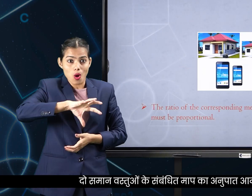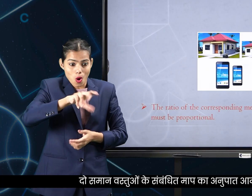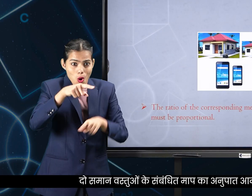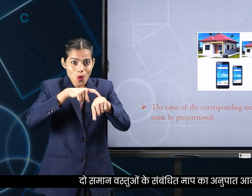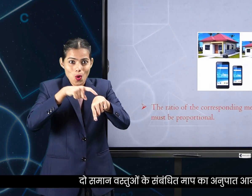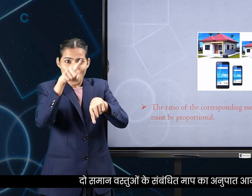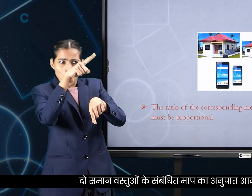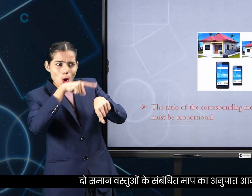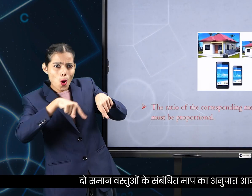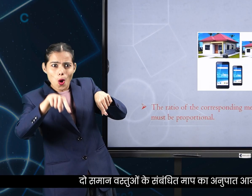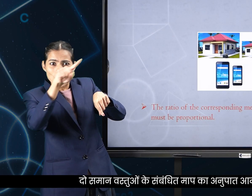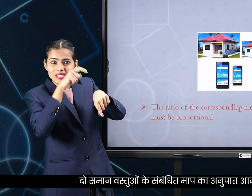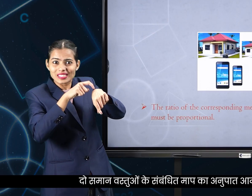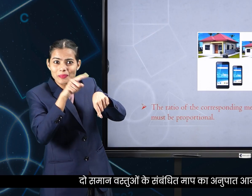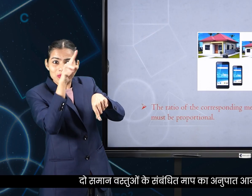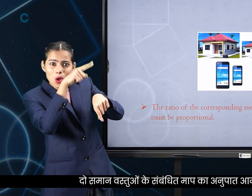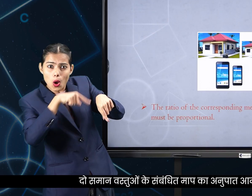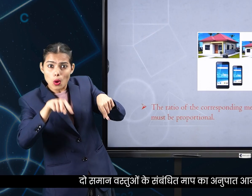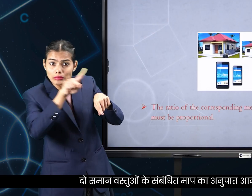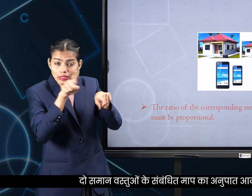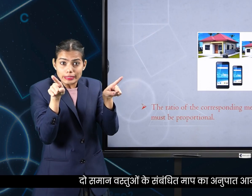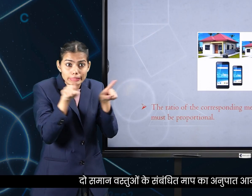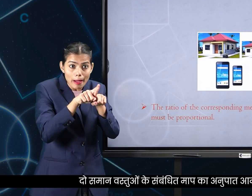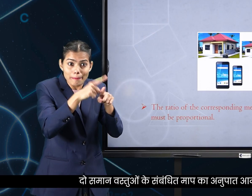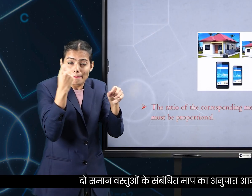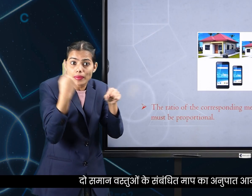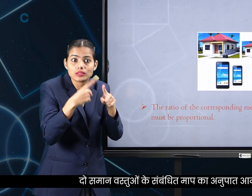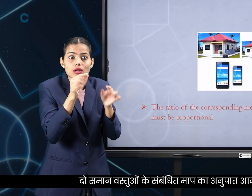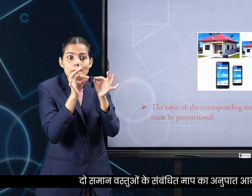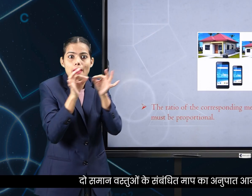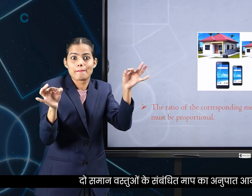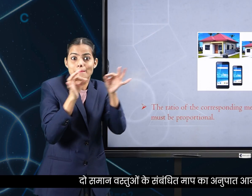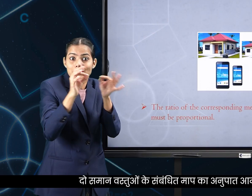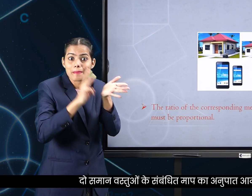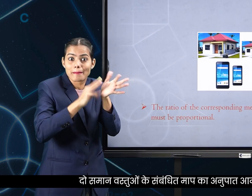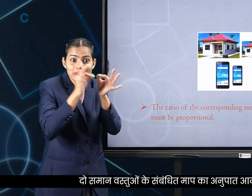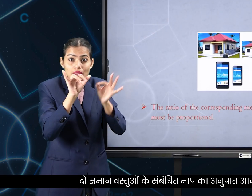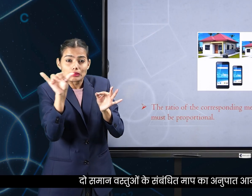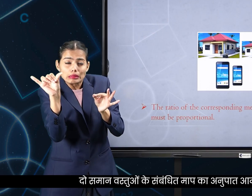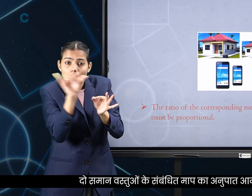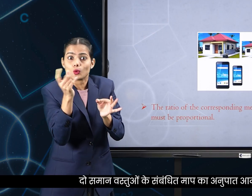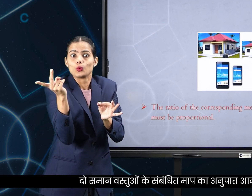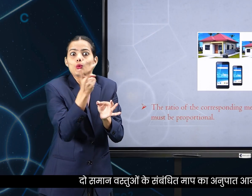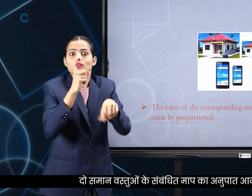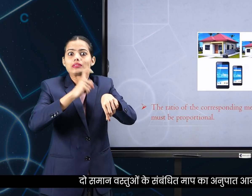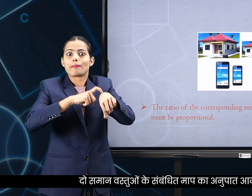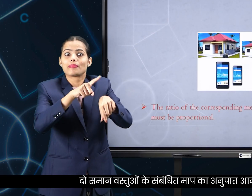दो समान वस्तुओं के संबंधित माप का अनुपात अनुपात का होना चाहिए।